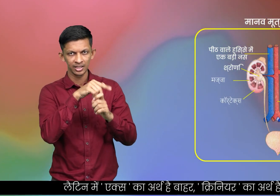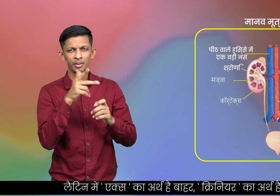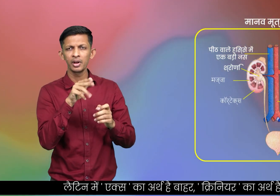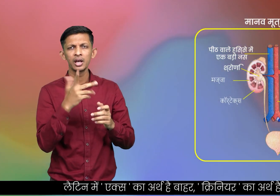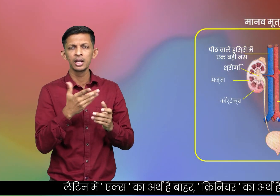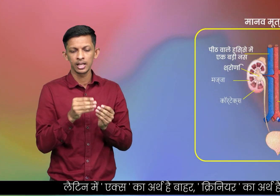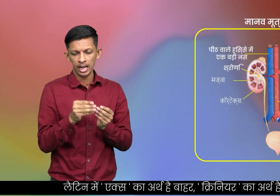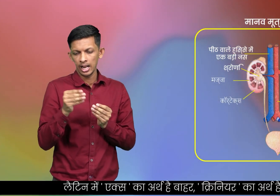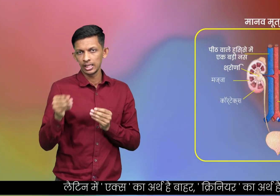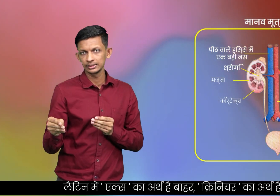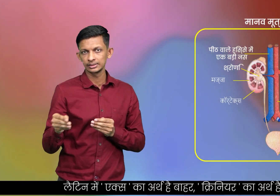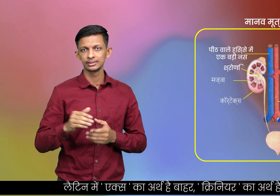स्थानांतरण।